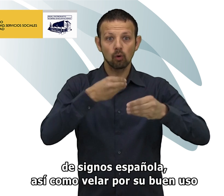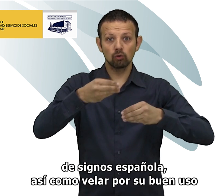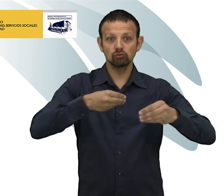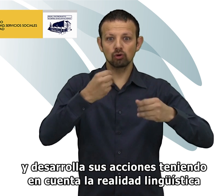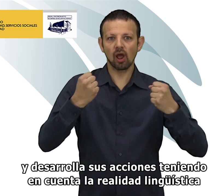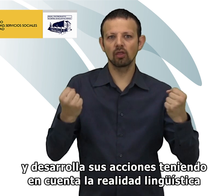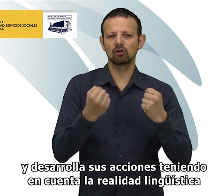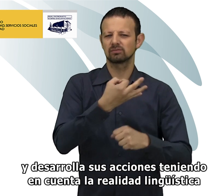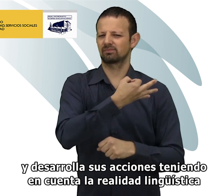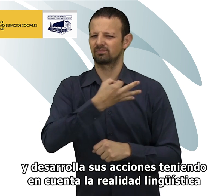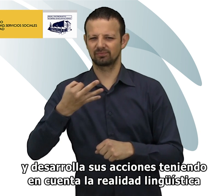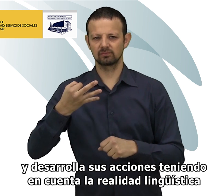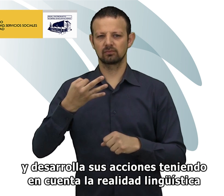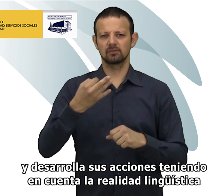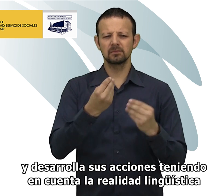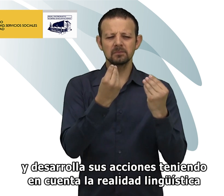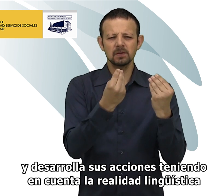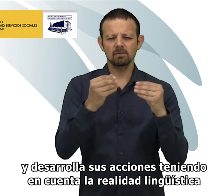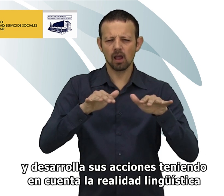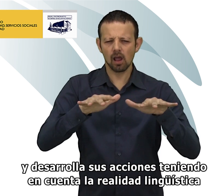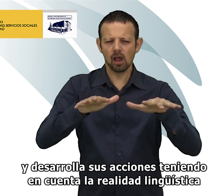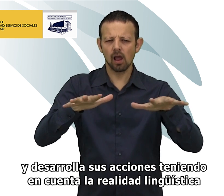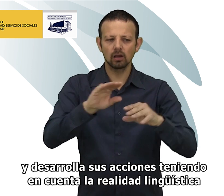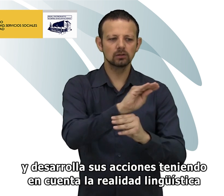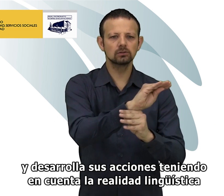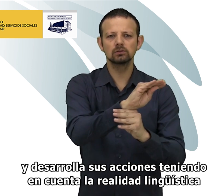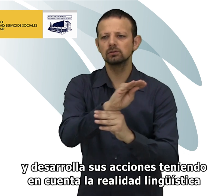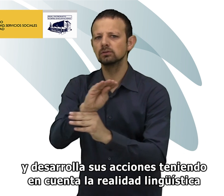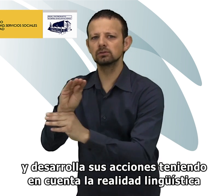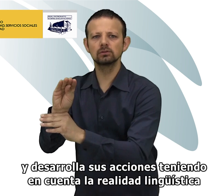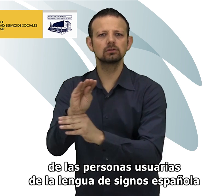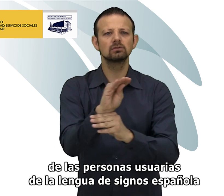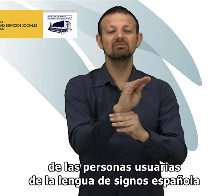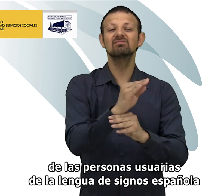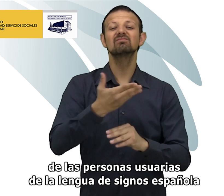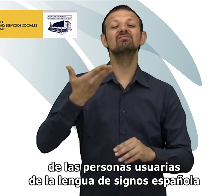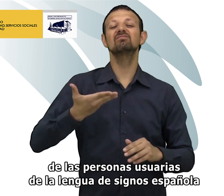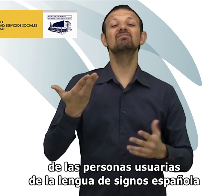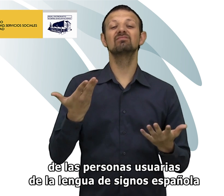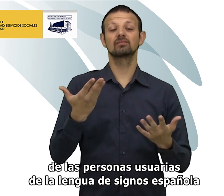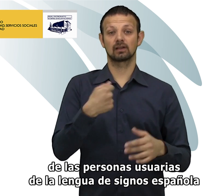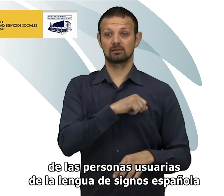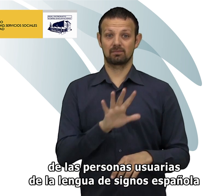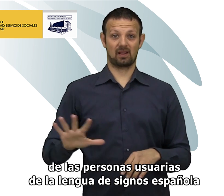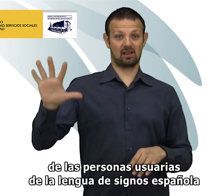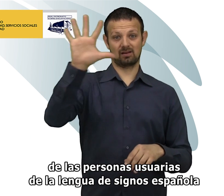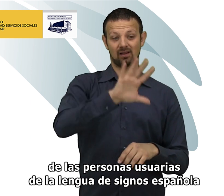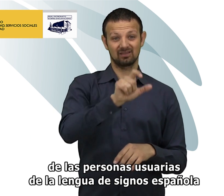uso, y desarrolla sus acciones teniendo en cuenta la realidad lingüística de las personas usuarias de la lengua de signos española en todo